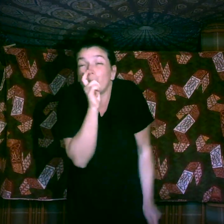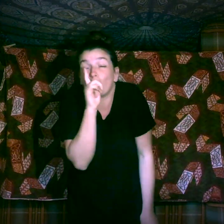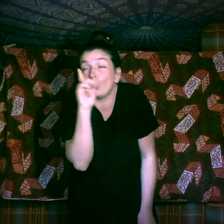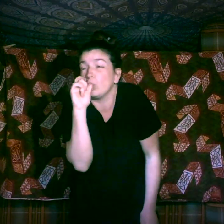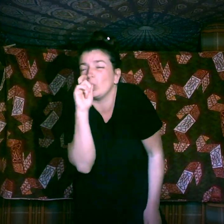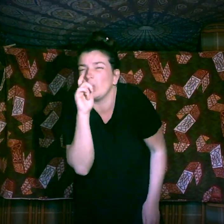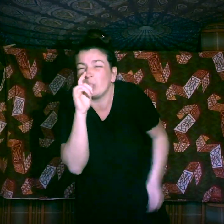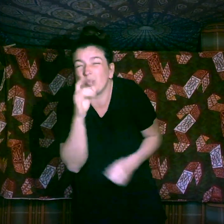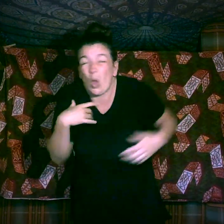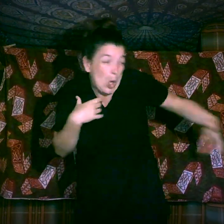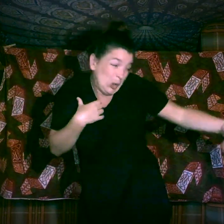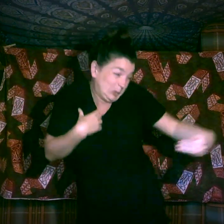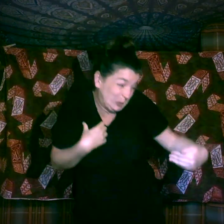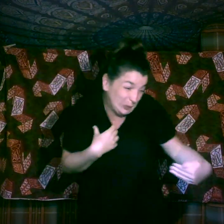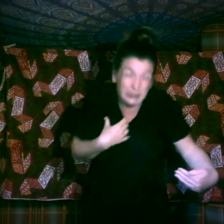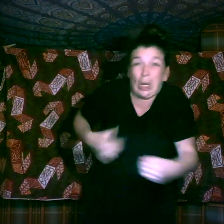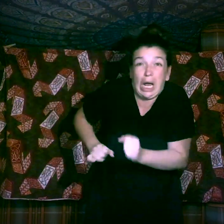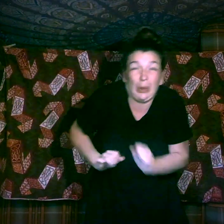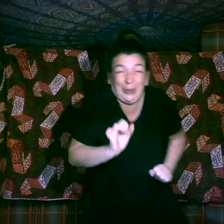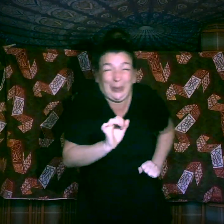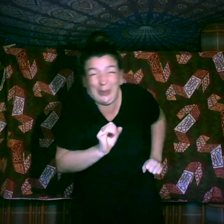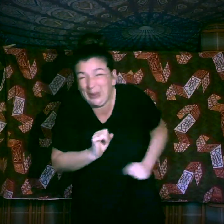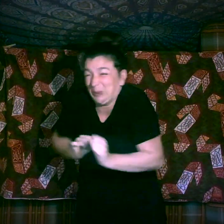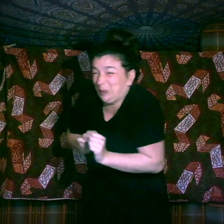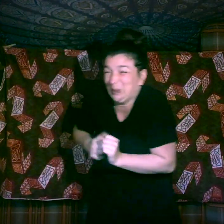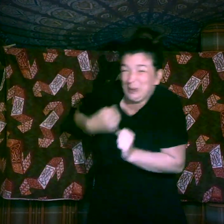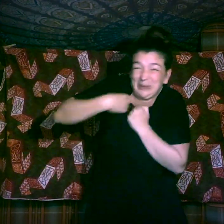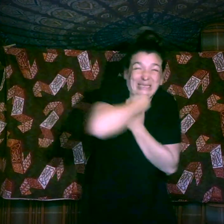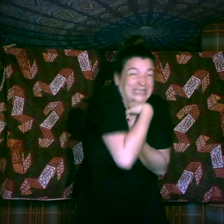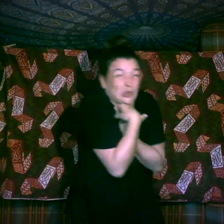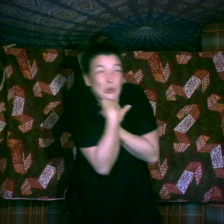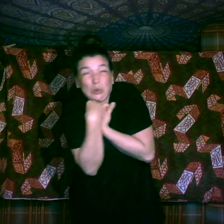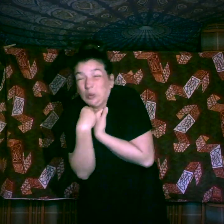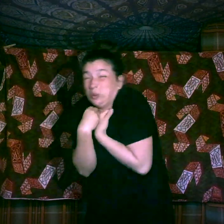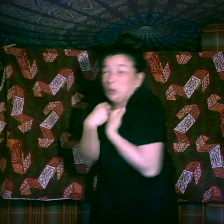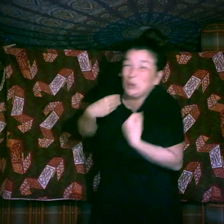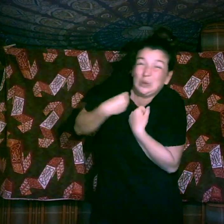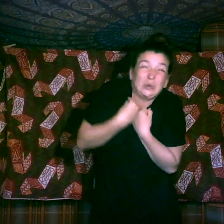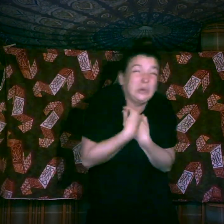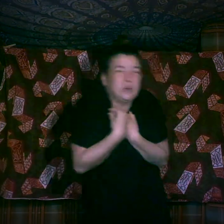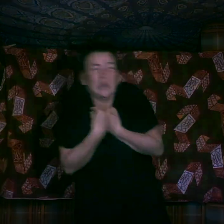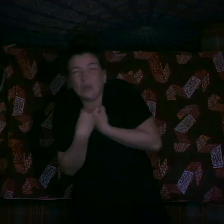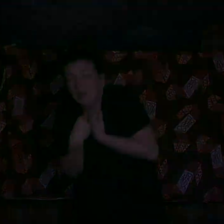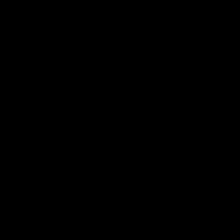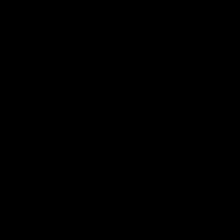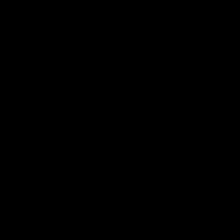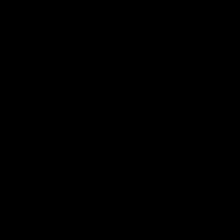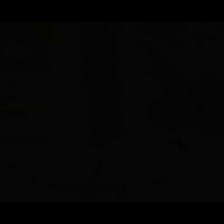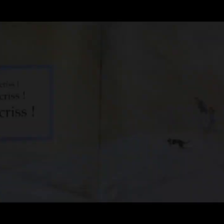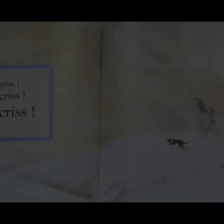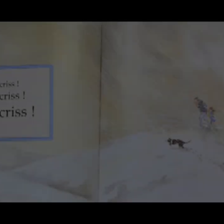Il n'y a plus qu'à l'affronter. Criss, criss, criss, criss,